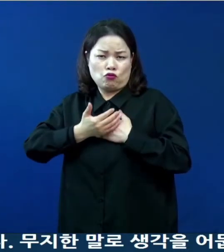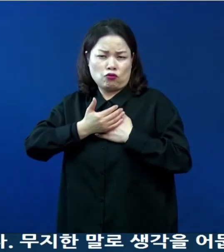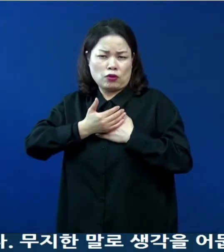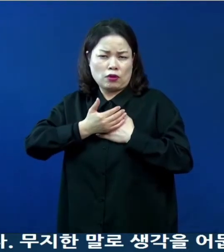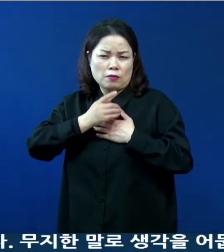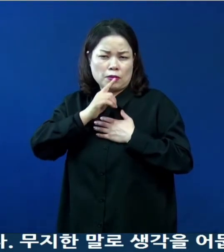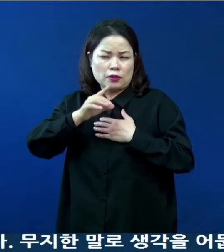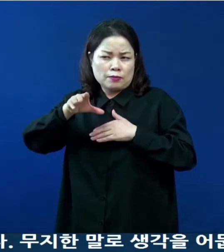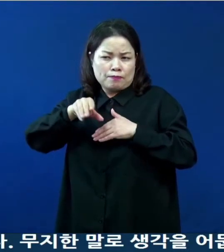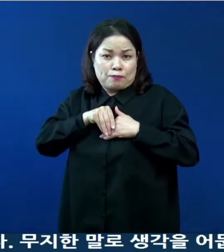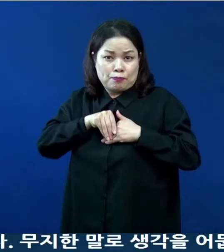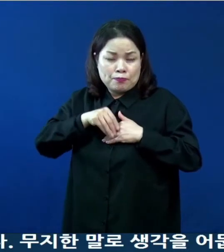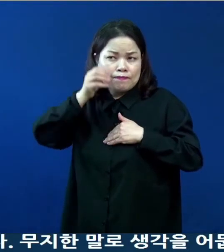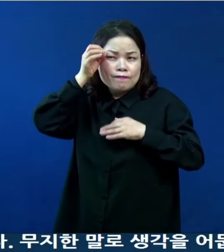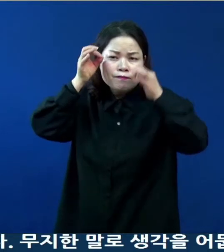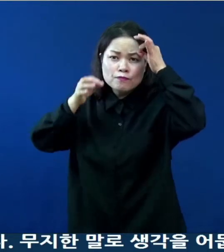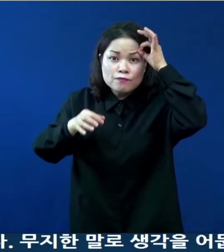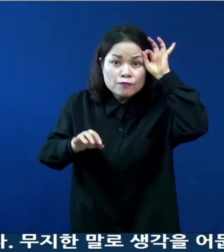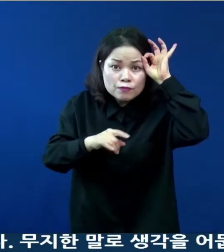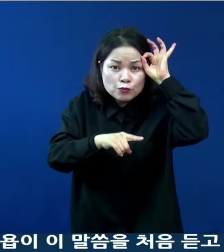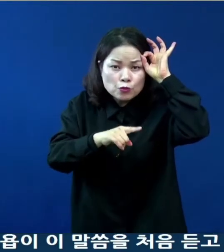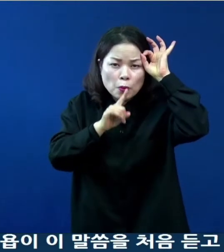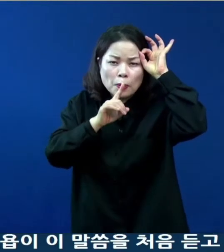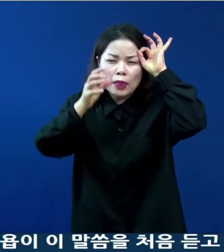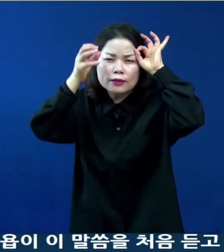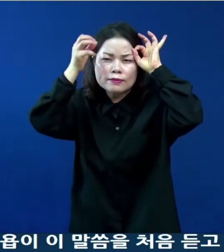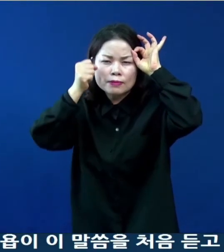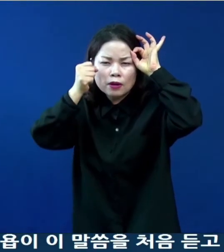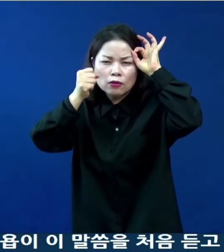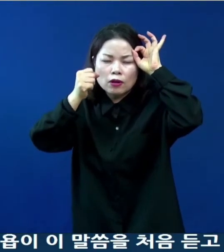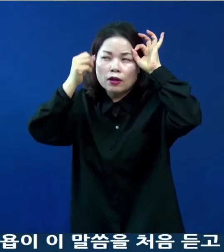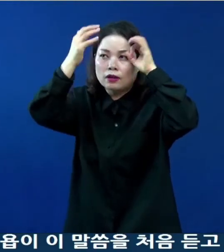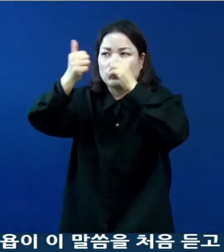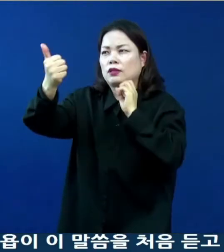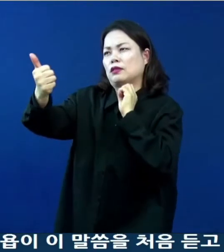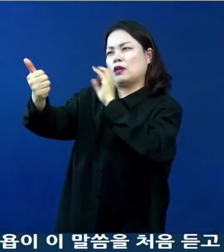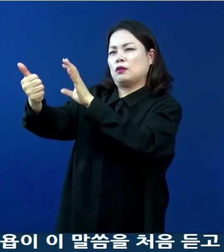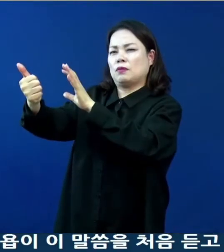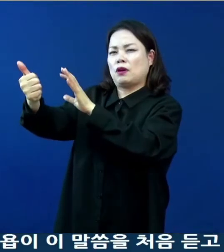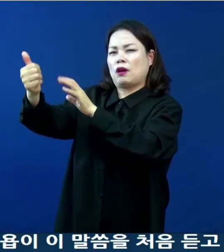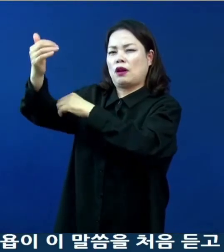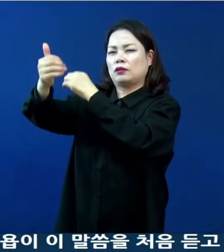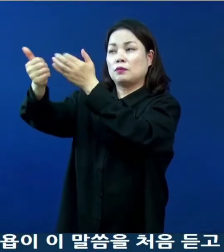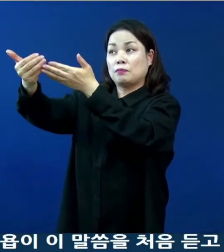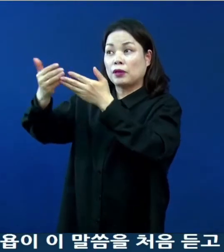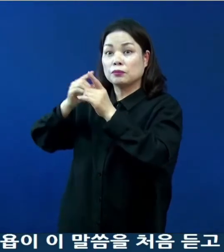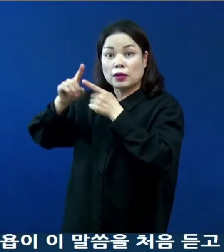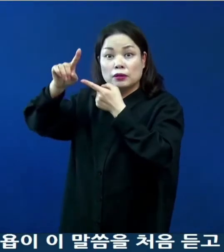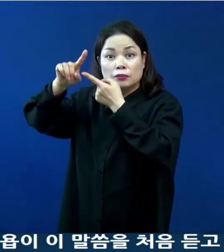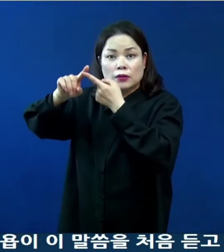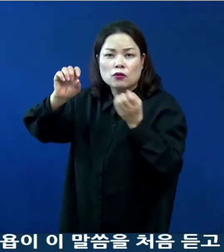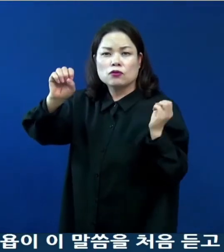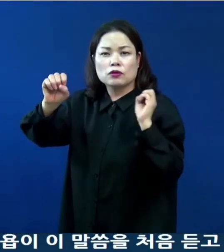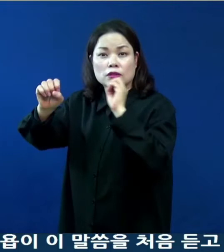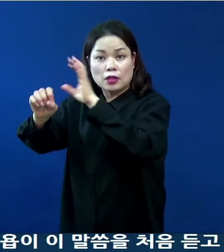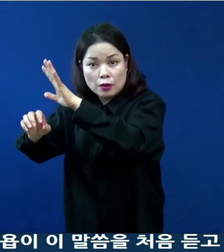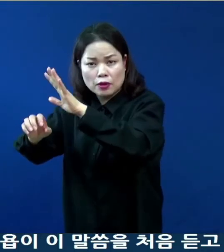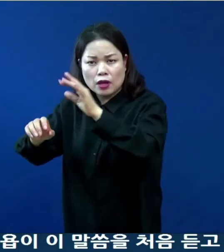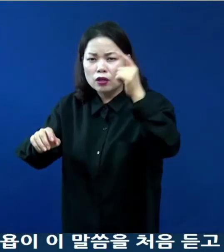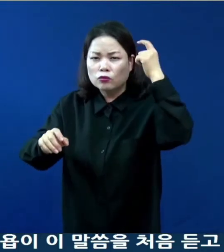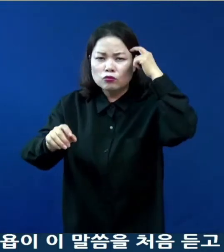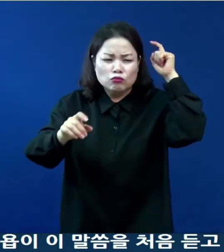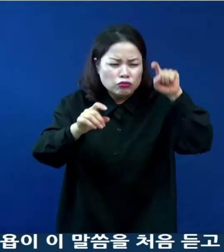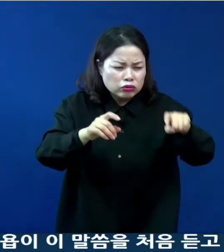스며들었던 것입니다. 욥은 그 말씀을 기억하고 오늘 하나님께 대답하는 겁니다. 하나님께 받은 말씀으로 대답하는 거죠. 무지한